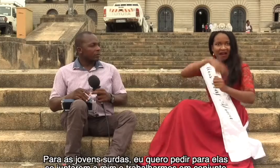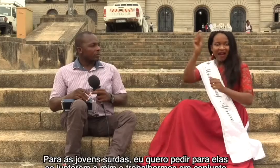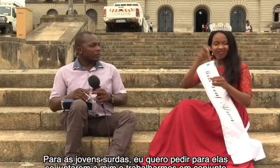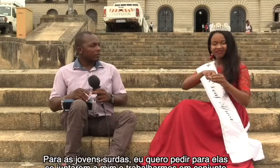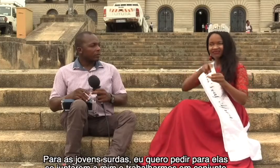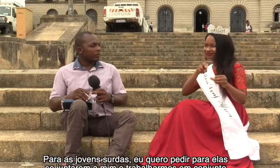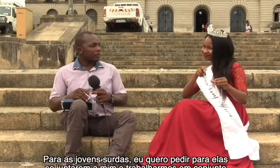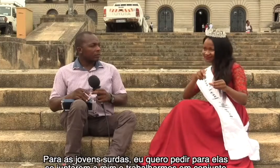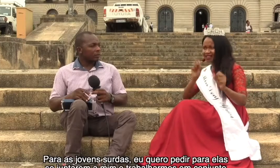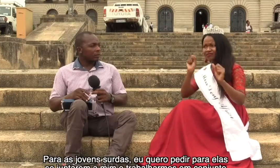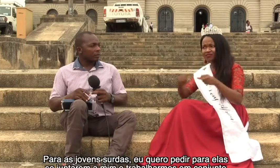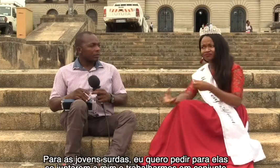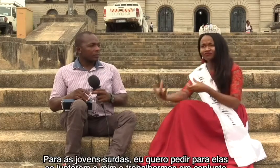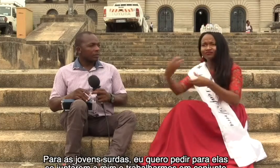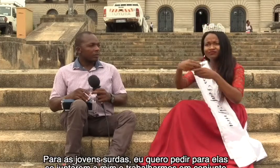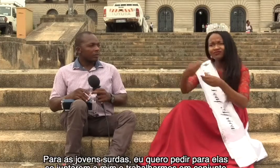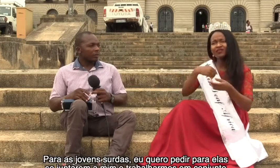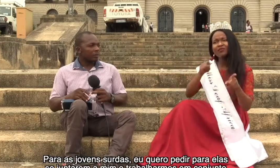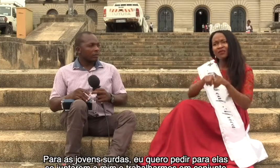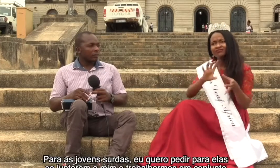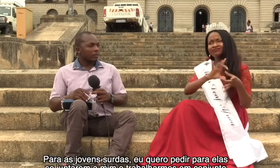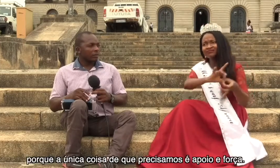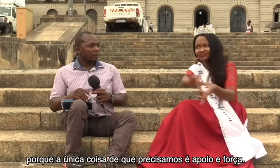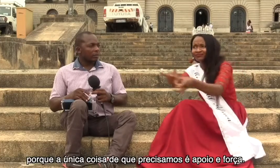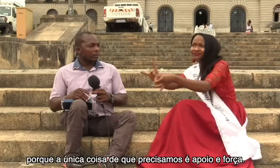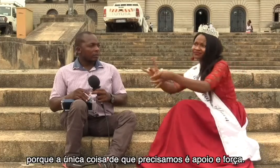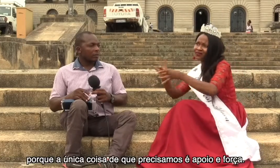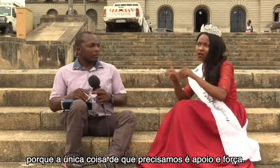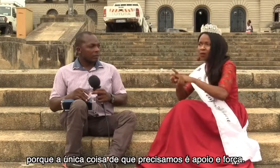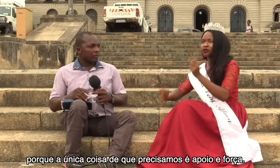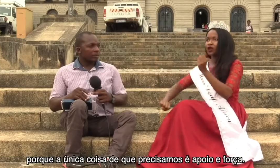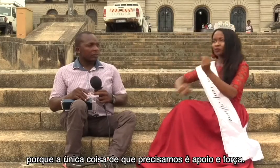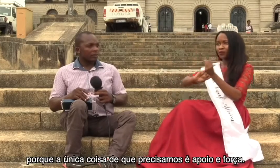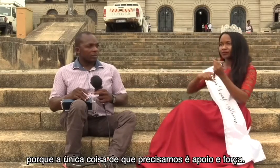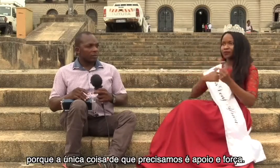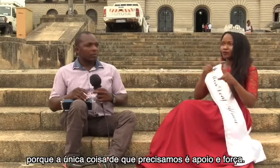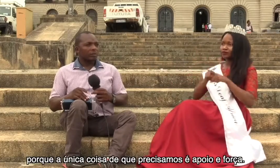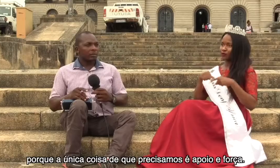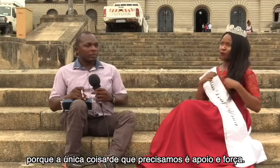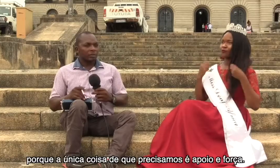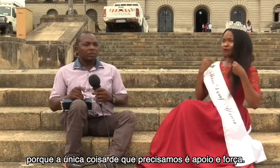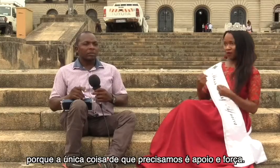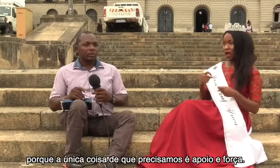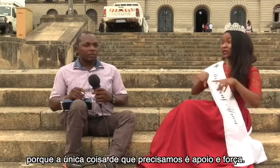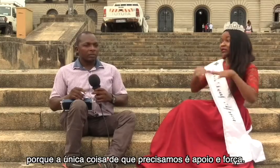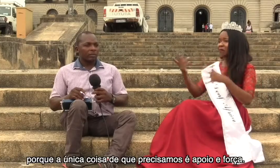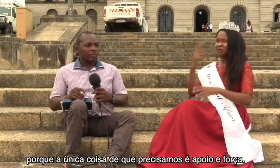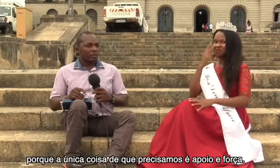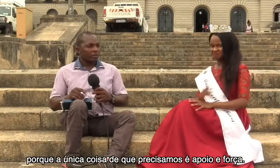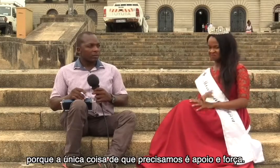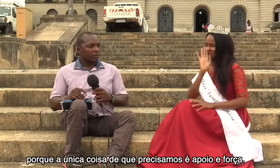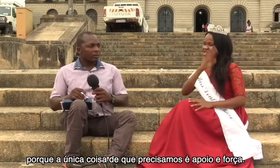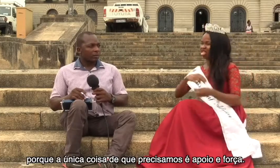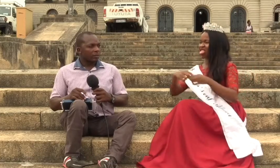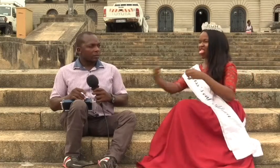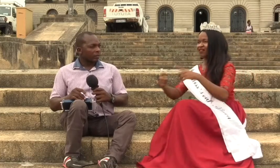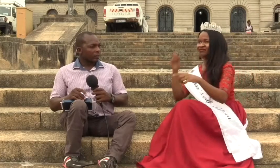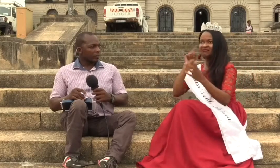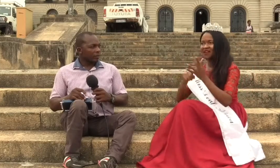se juntarem a mim e trabalharmos em conjunto porque a única coisa que precisamos é apoio e força.